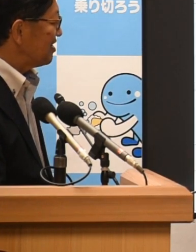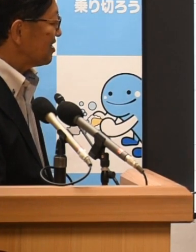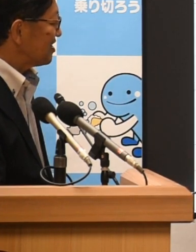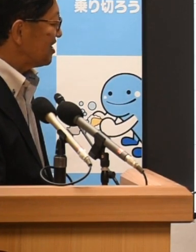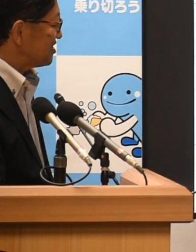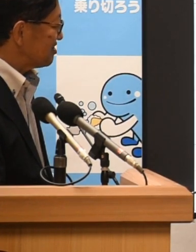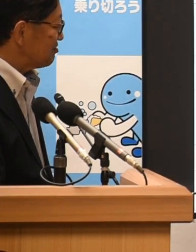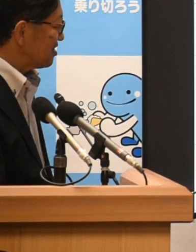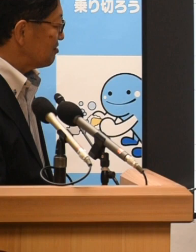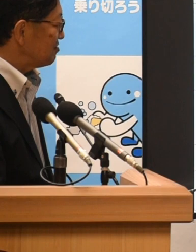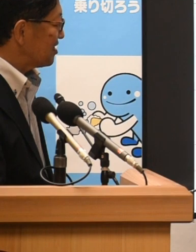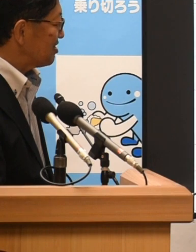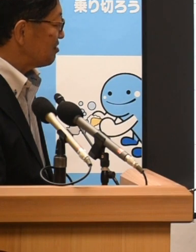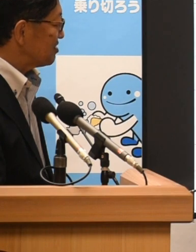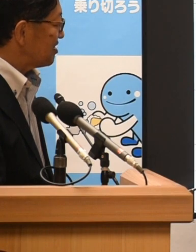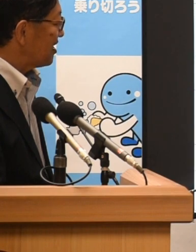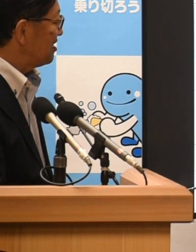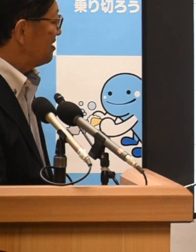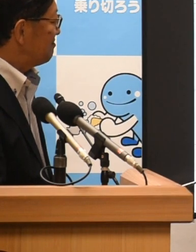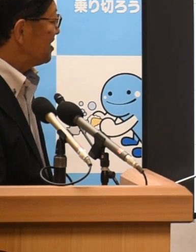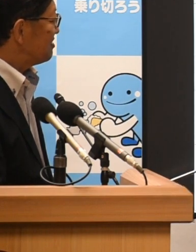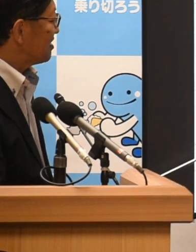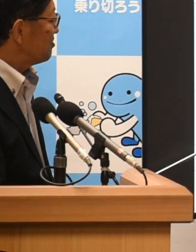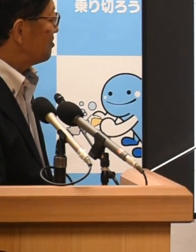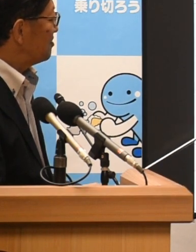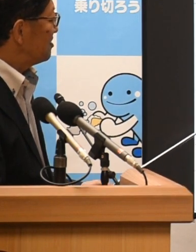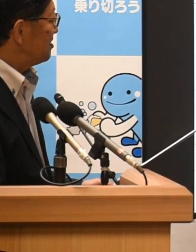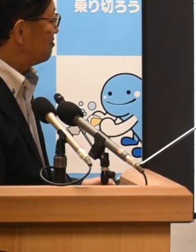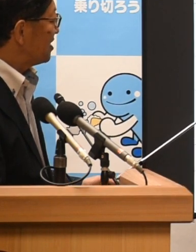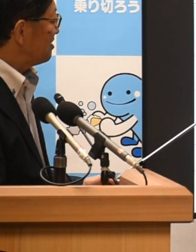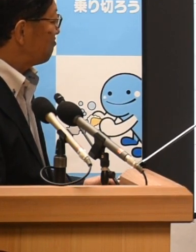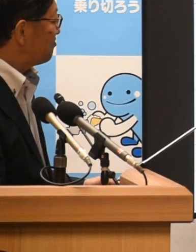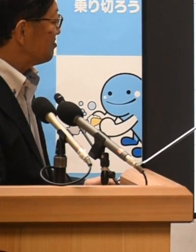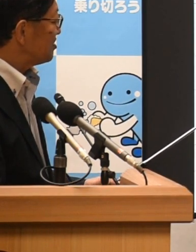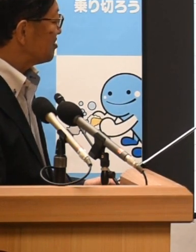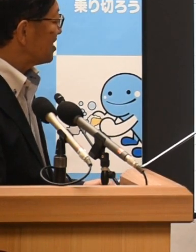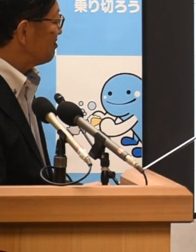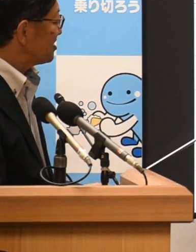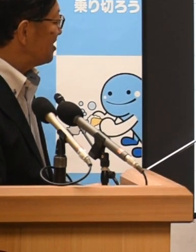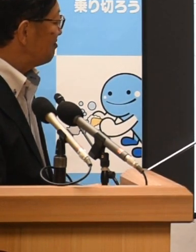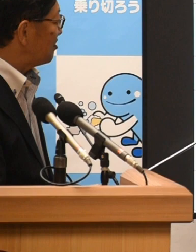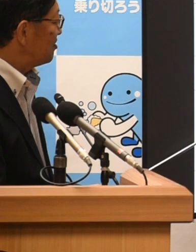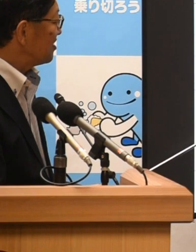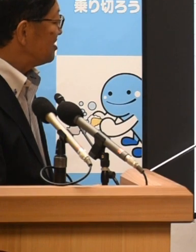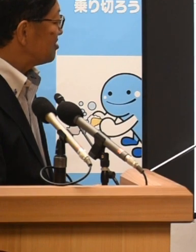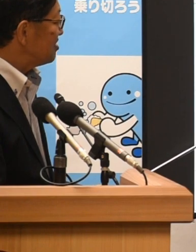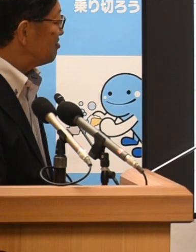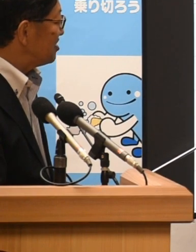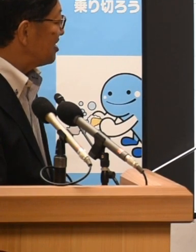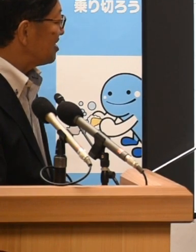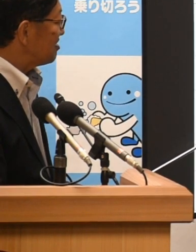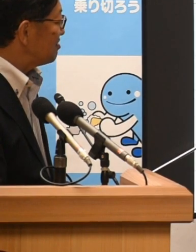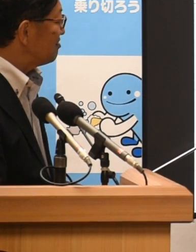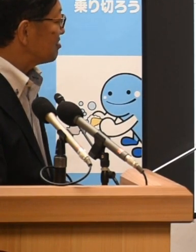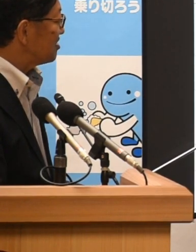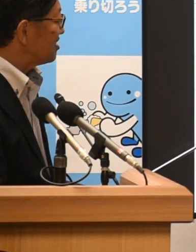というのはかなり大事な指標だというふうに考えておりますので、まあ、ないしはこの医療は逼迫しつつありますけれども、現実に入